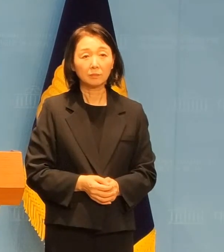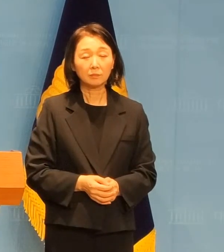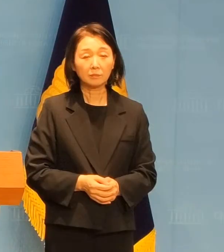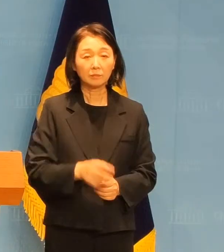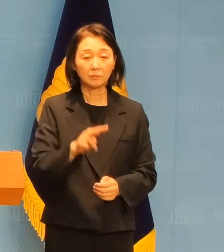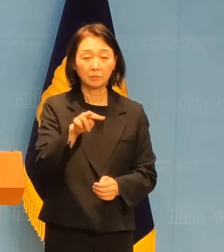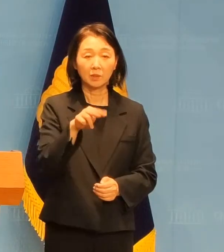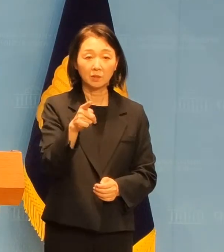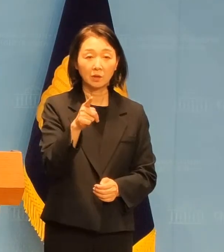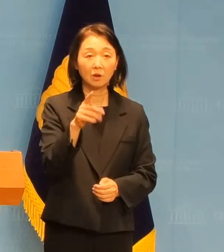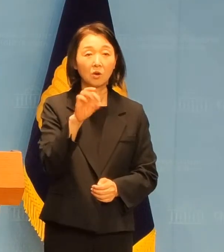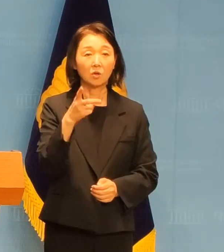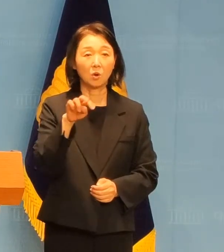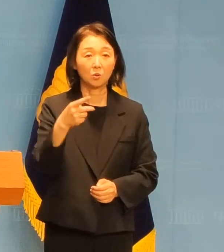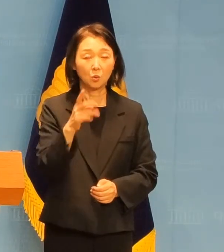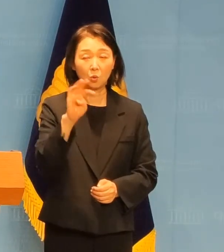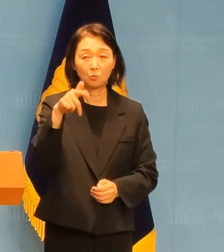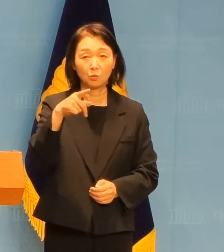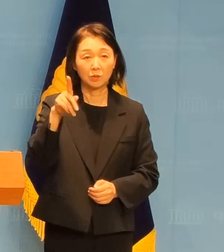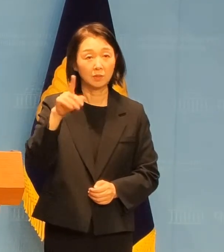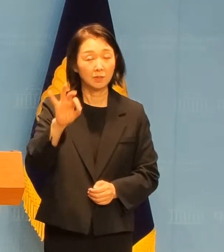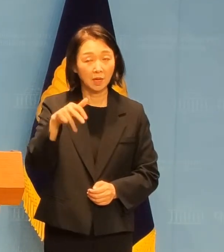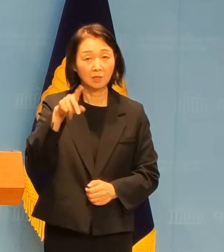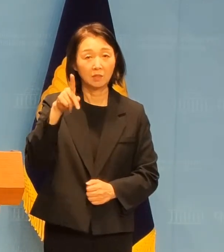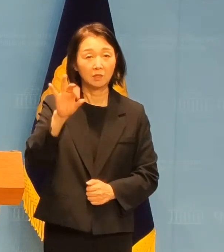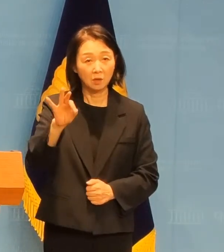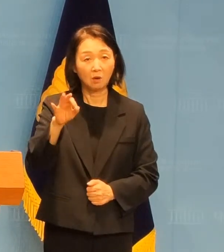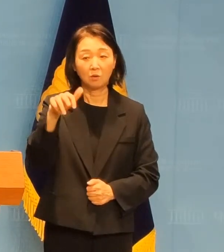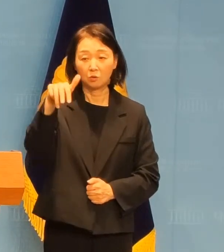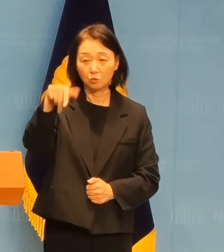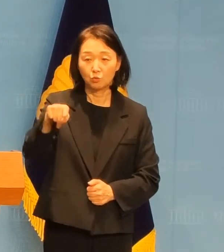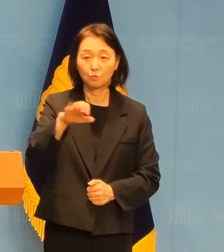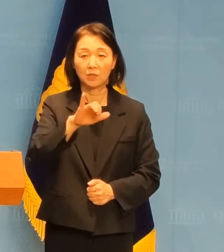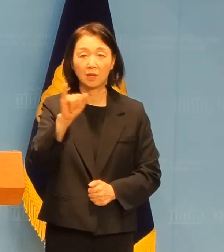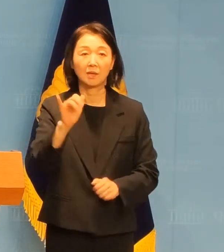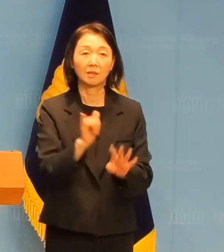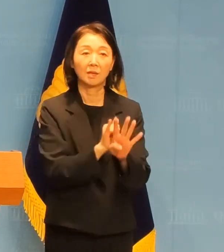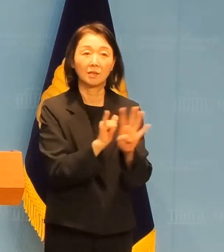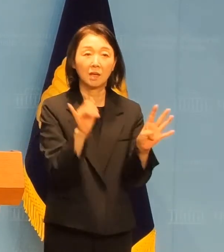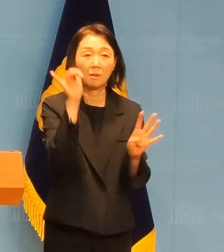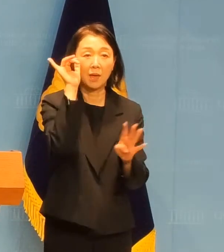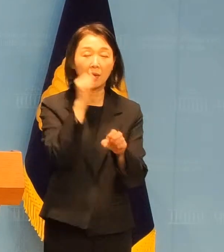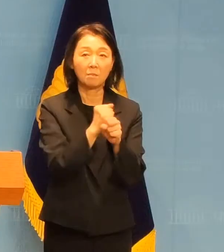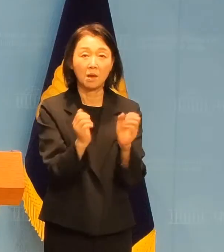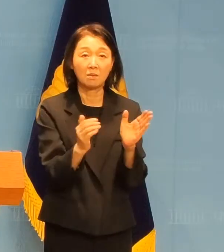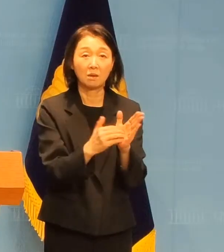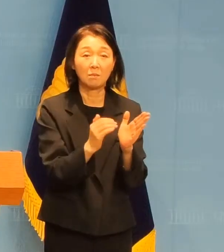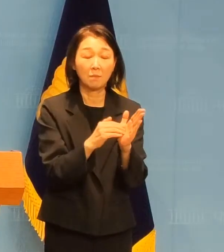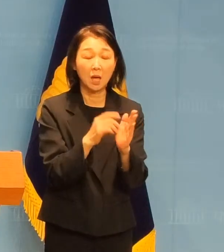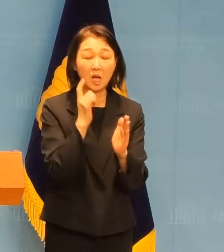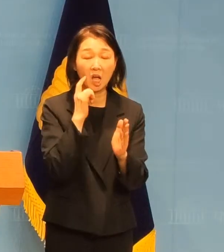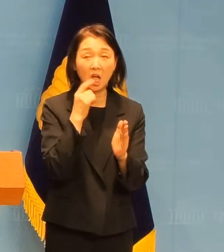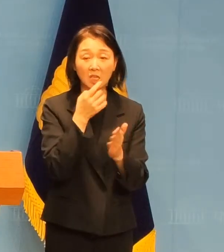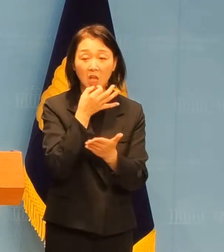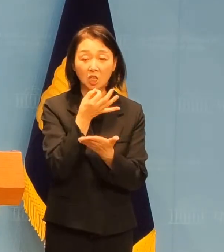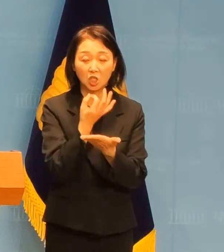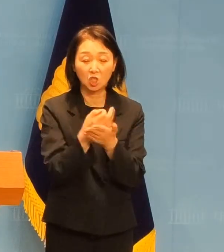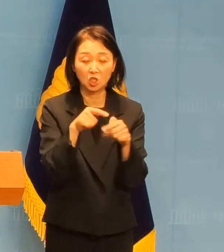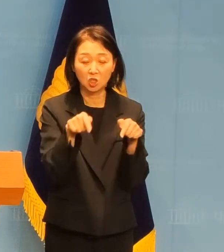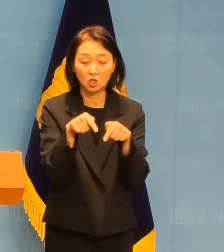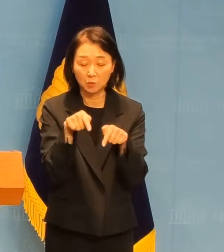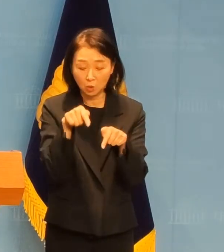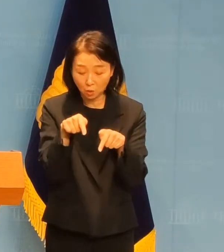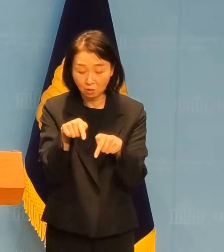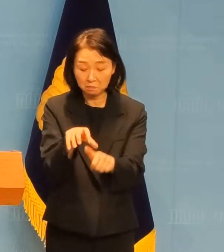서영교, 부승찬, 정청래, 추미애 의원은 AI로 만들어낸 가짜 음성 녹음을